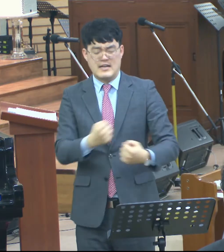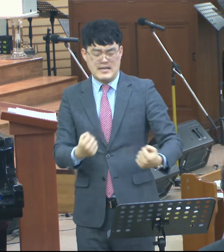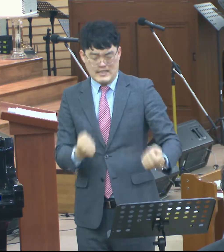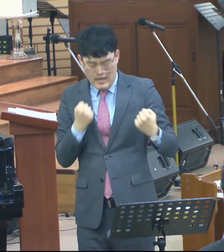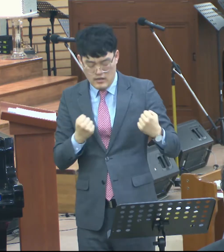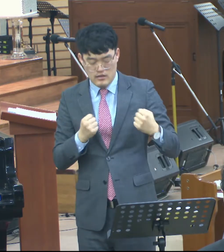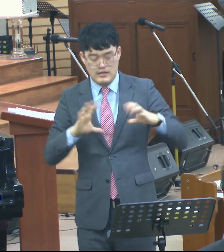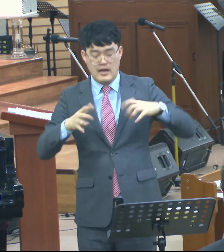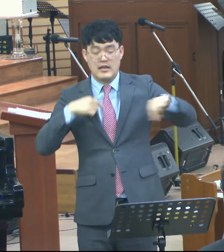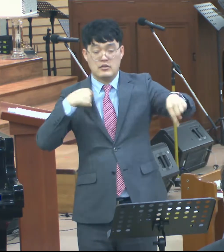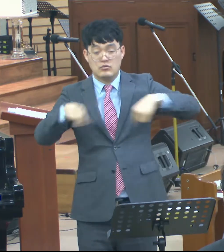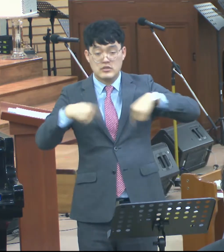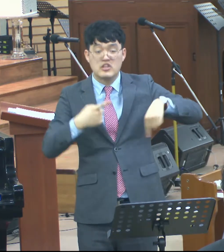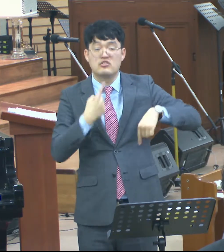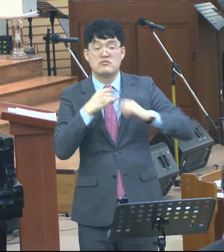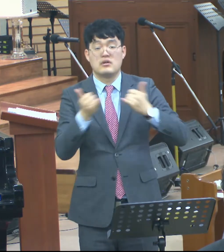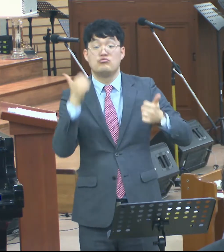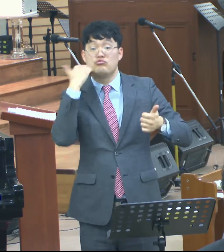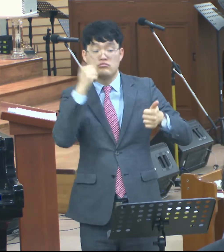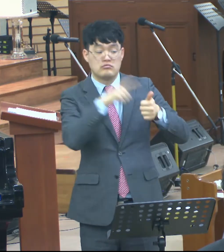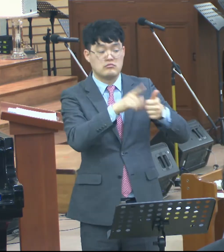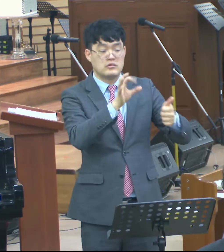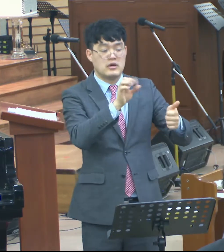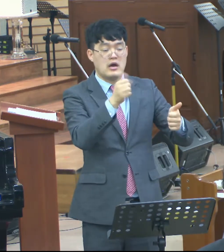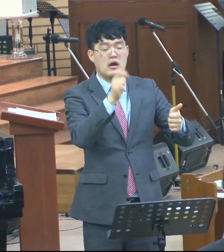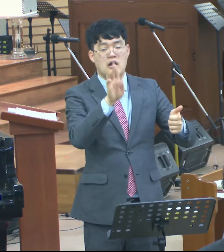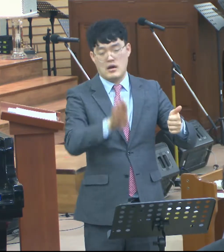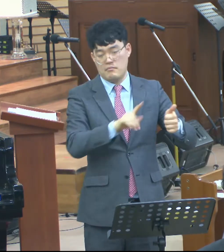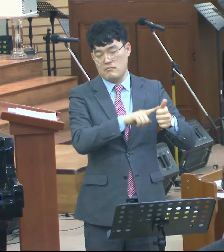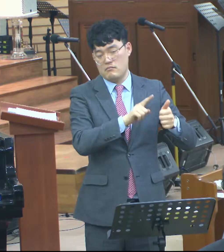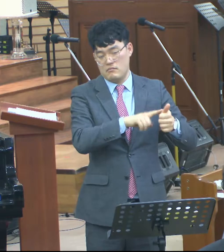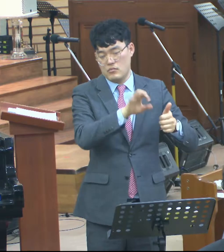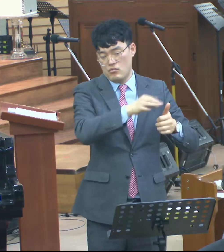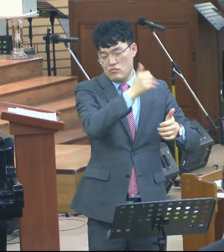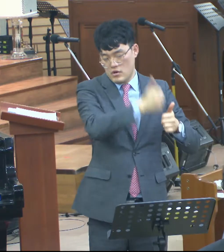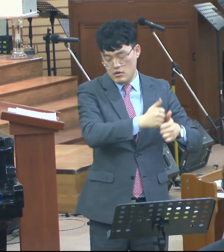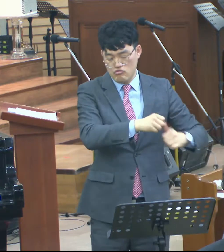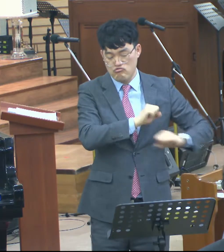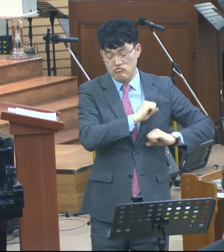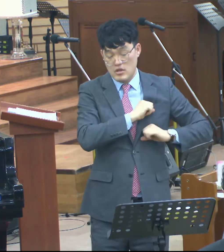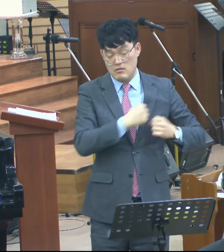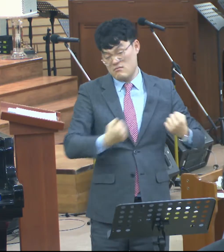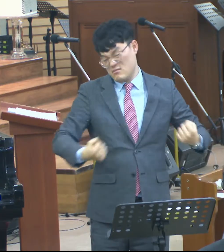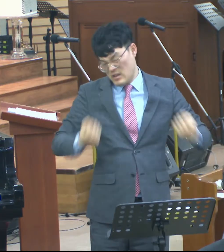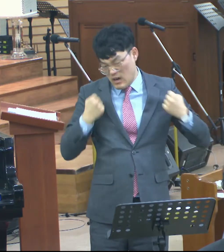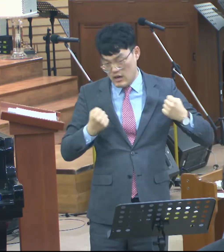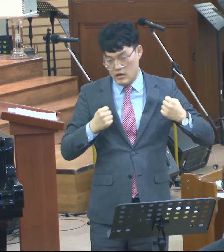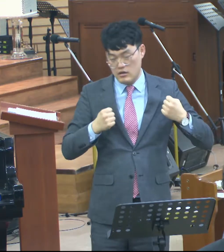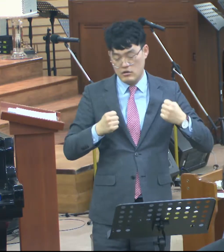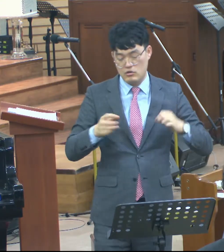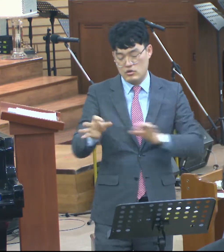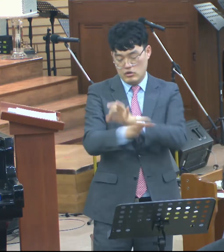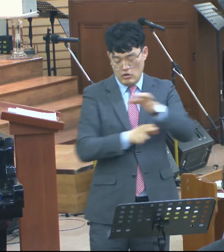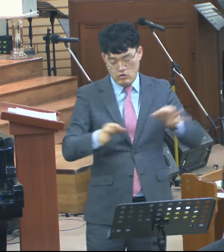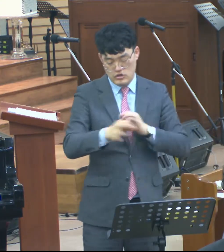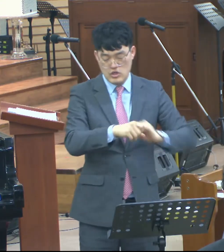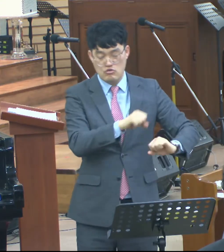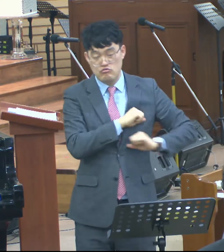거예요. 모압에게서 조공을 받고 군사적으로 경제적으로 태평생들을 누리게 했던 왕이